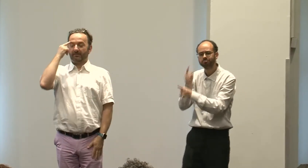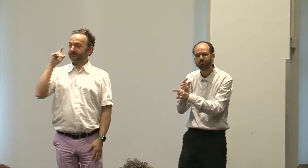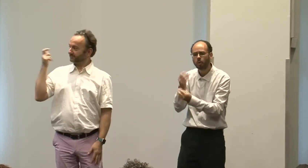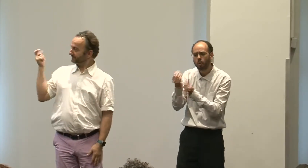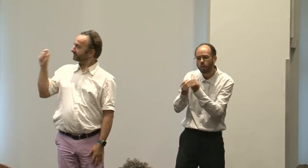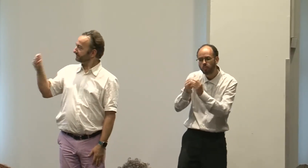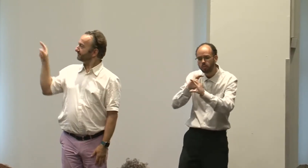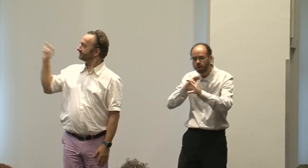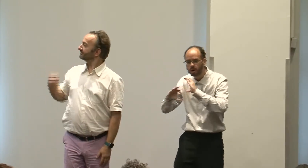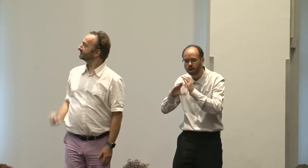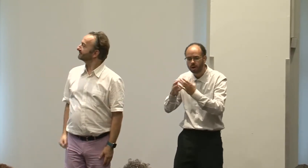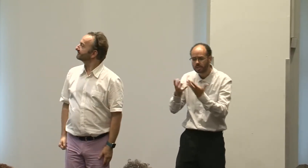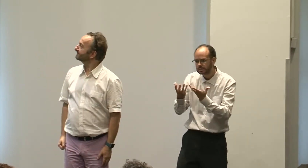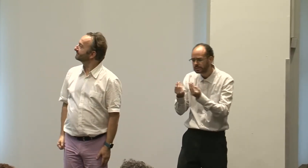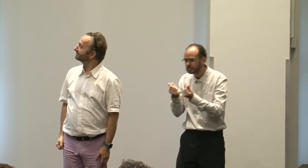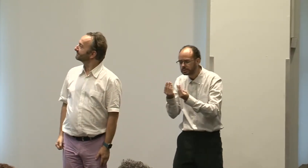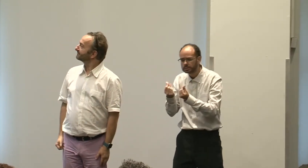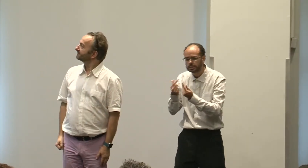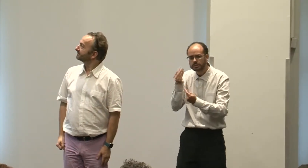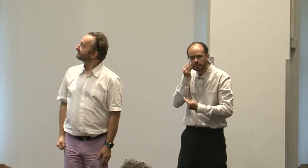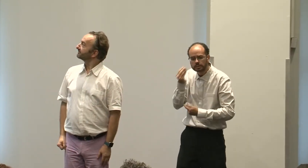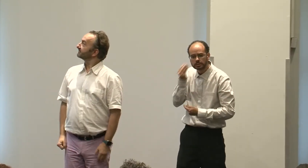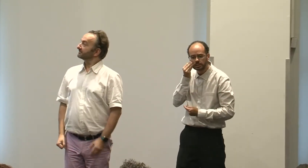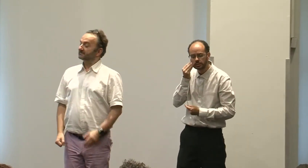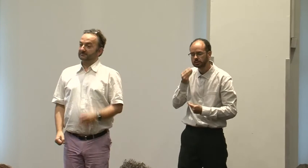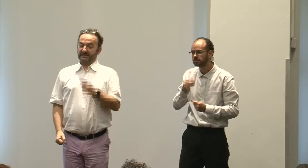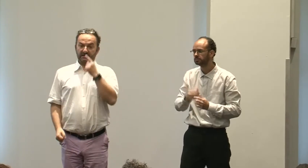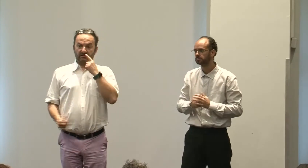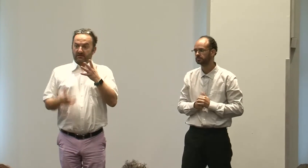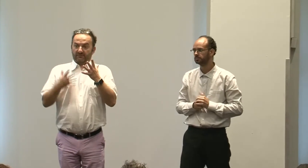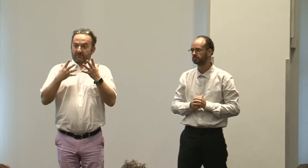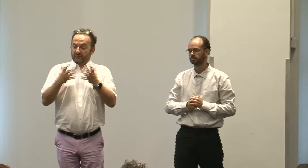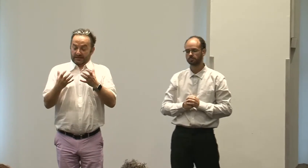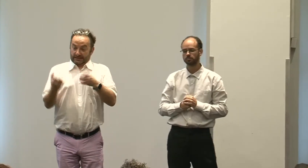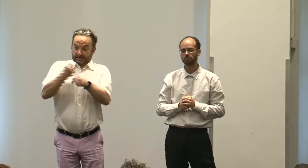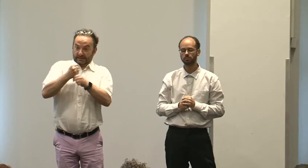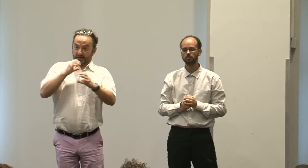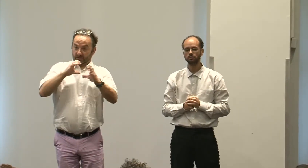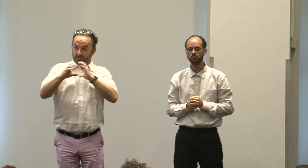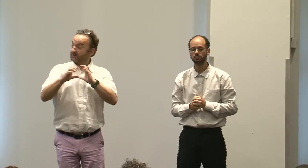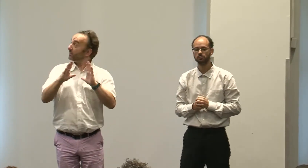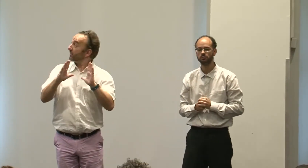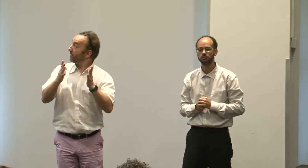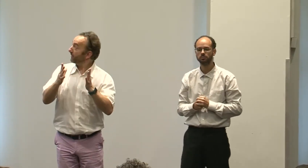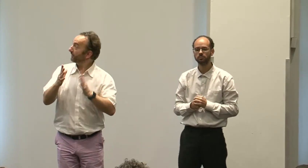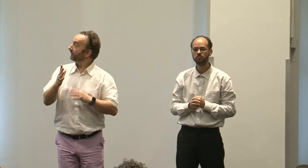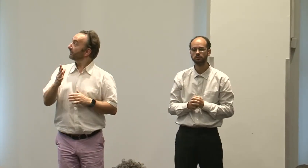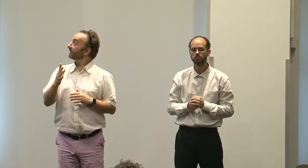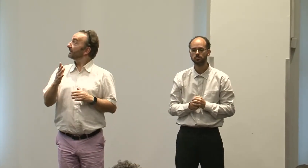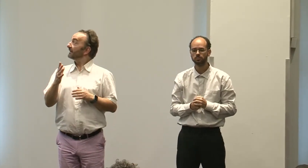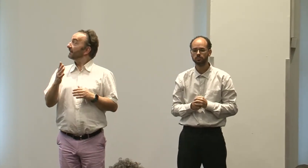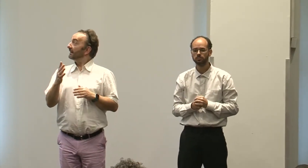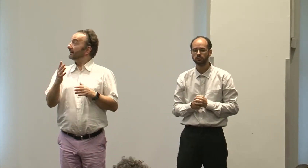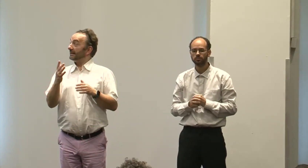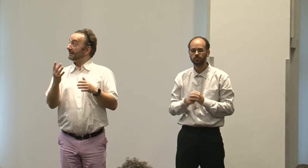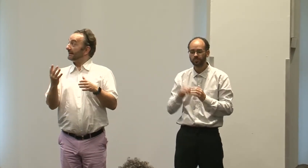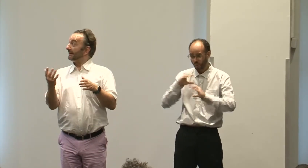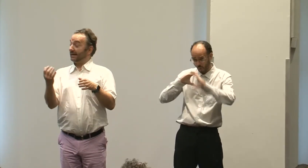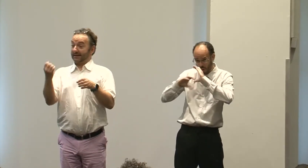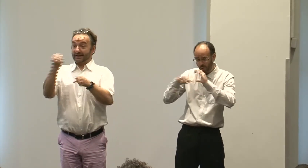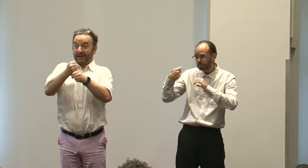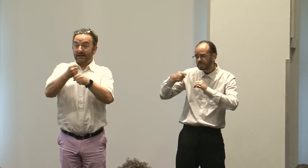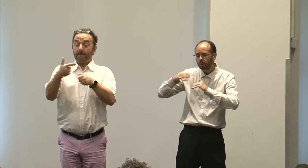emocional. E a minha mãe pôde perceber isso, se esforçou para melhorar essa situação.